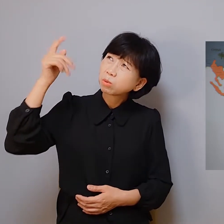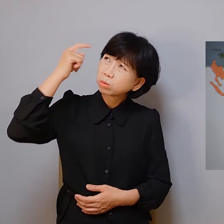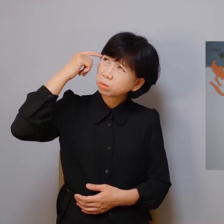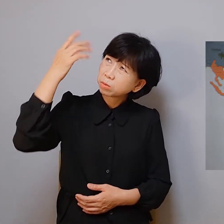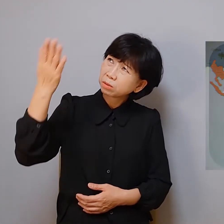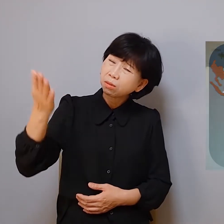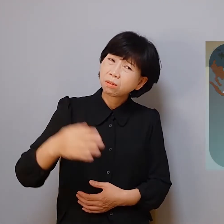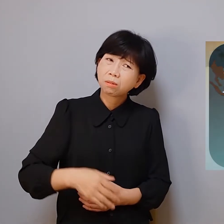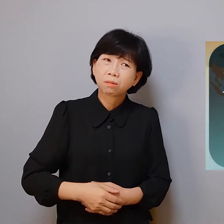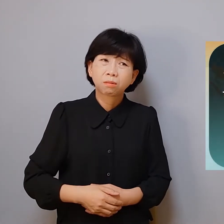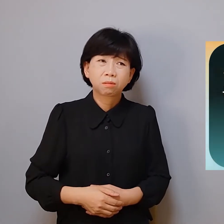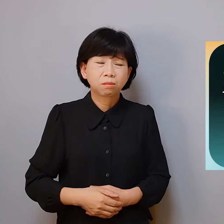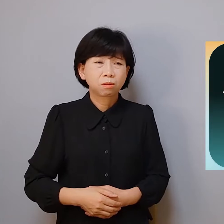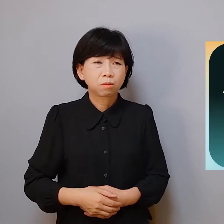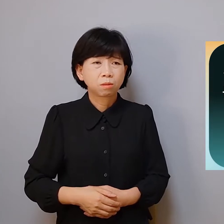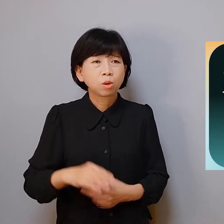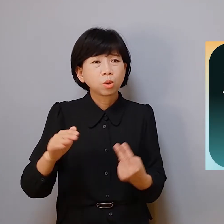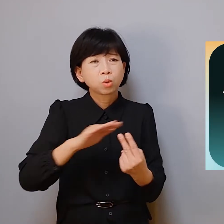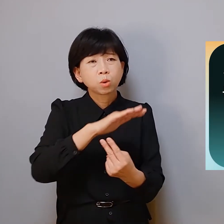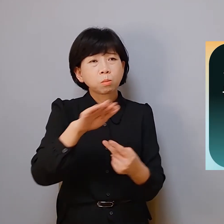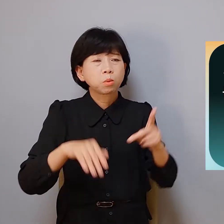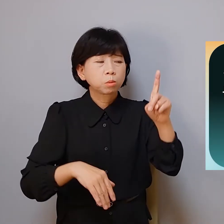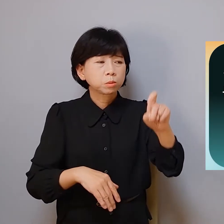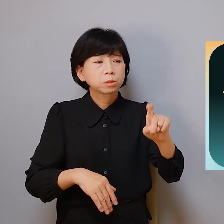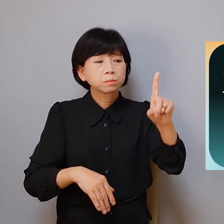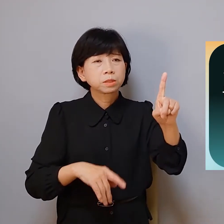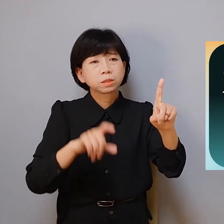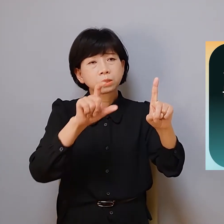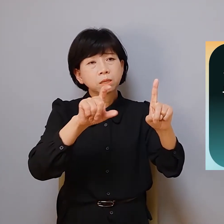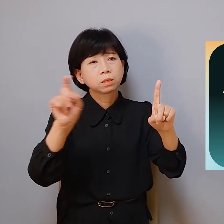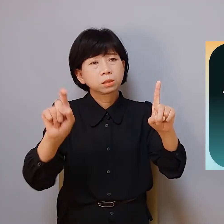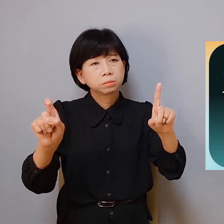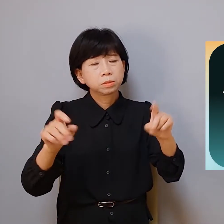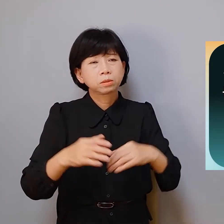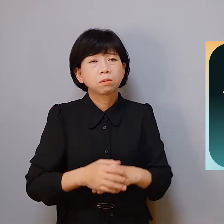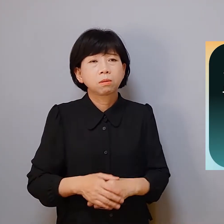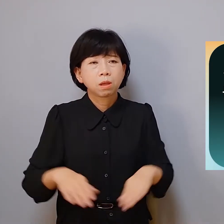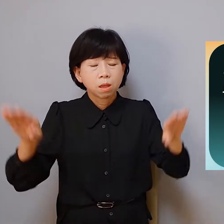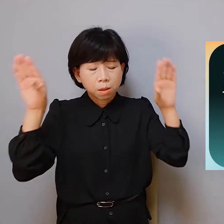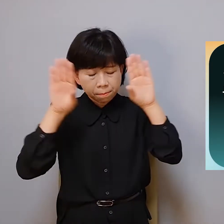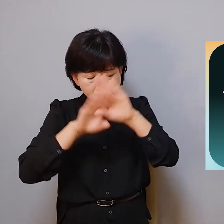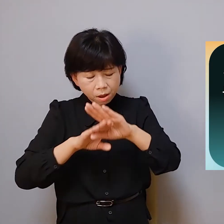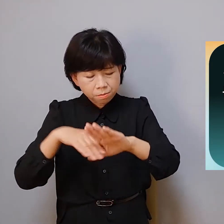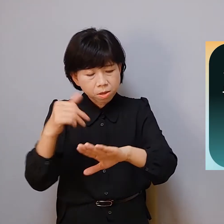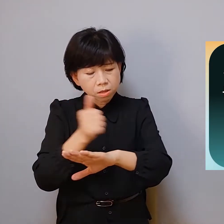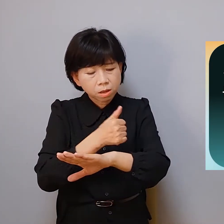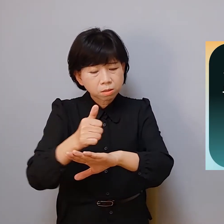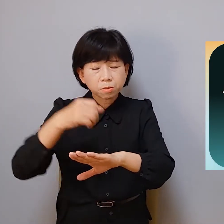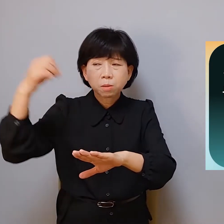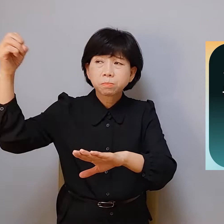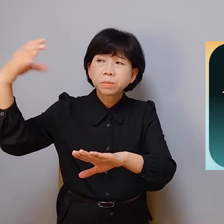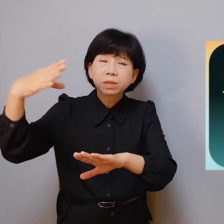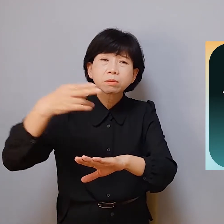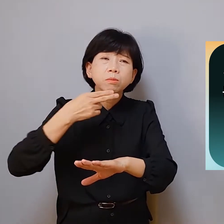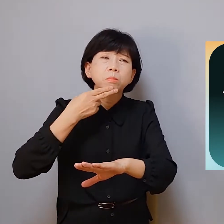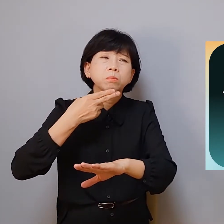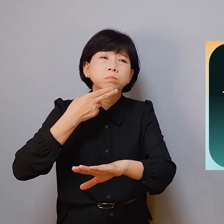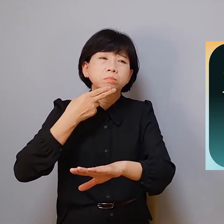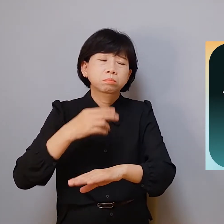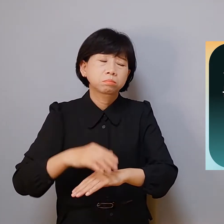요한복음 11장 10절에 밤에 다니면 빛이 그 사람 안에 없는 고로, 밤에